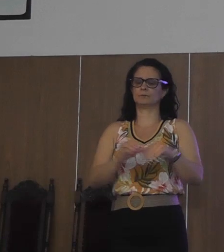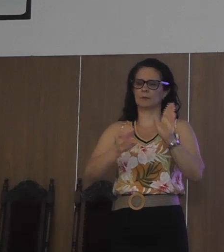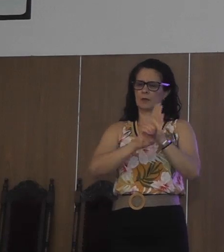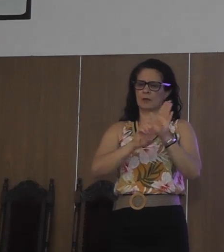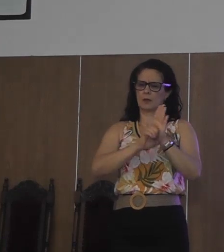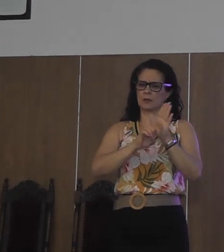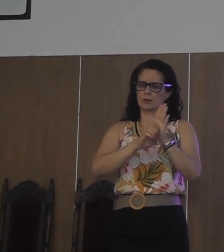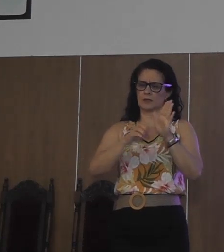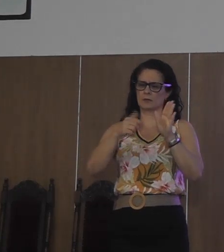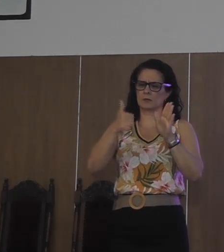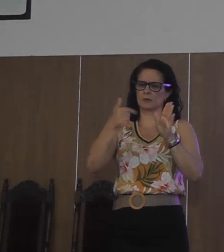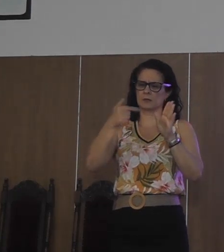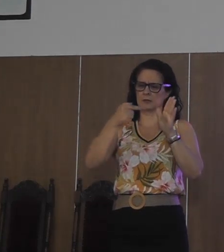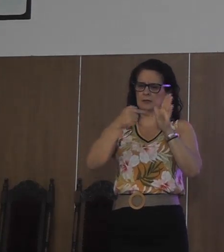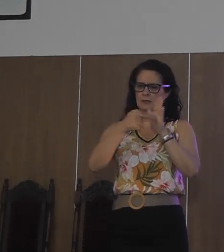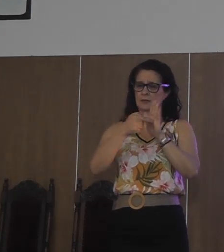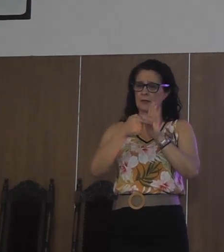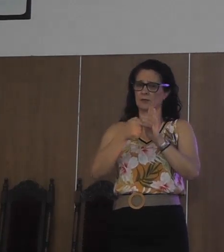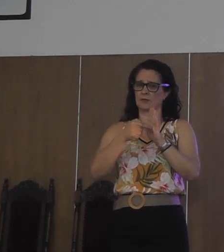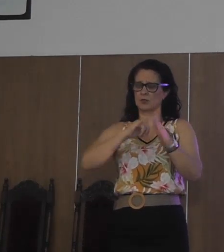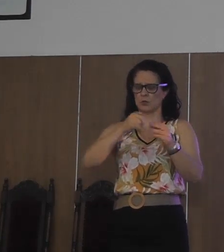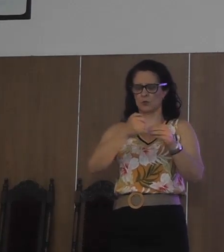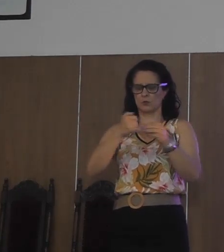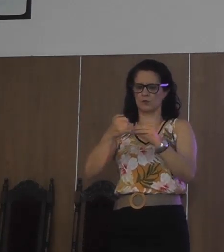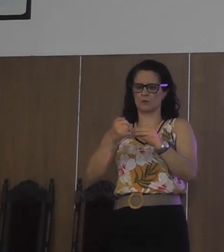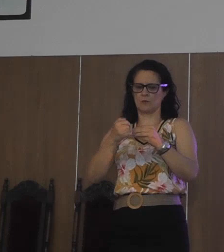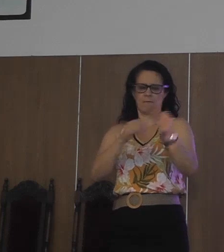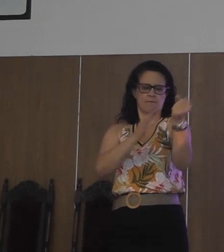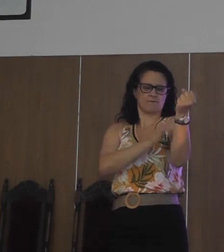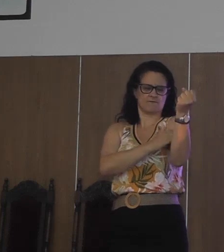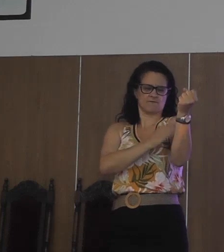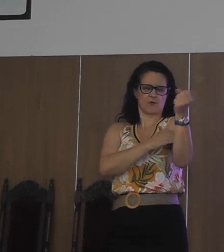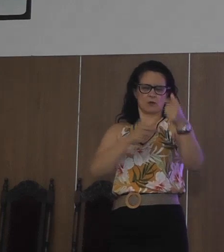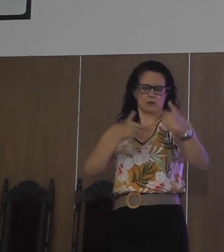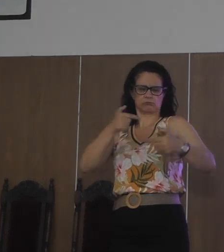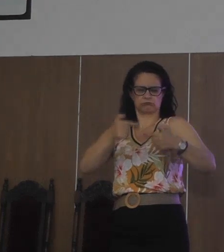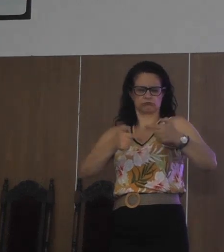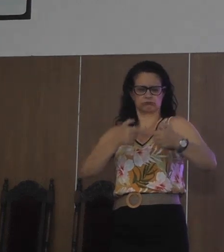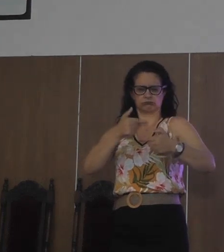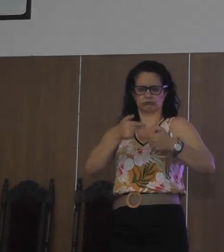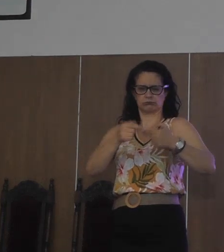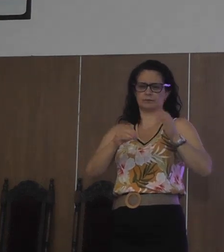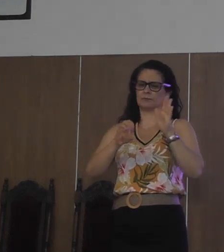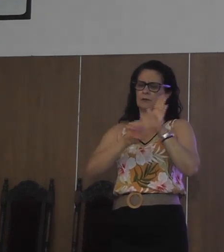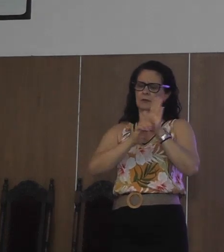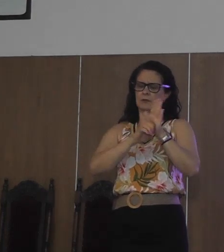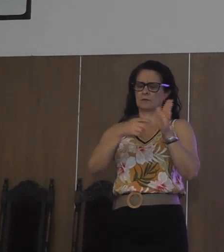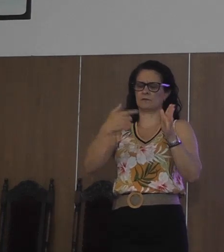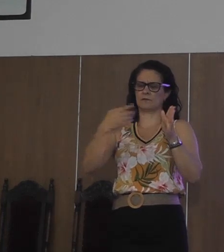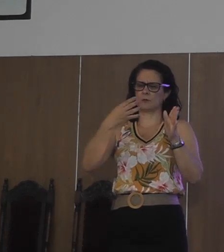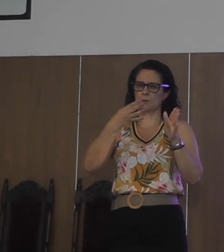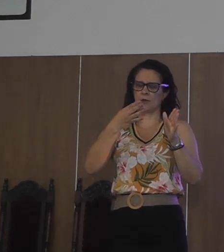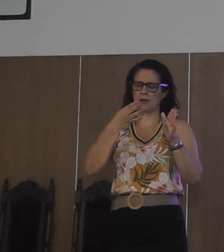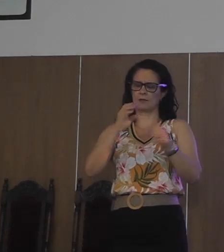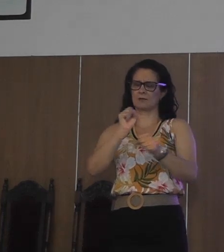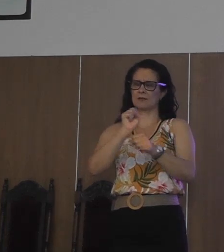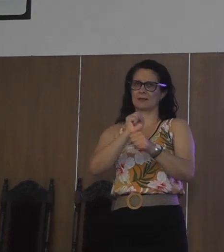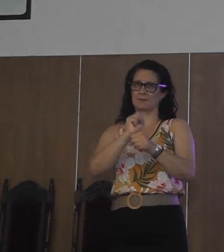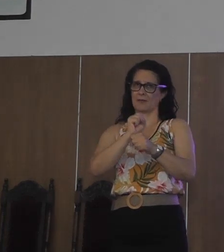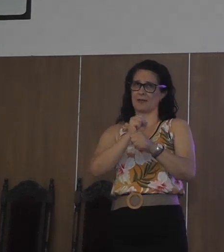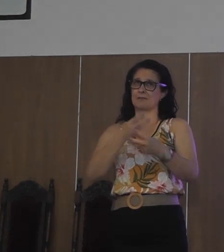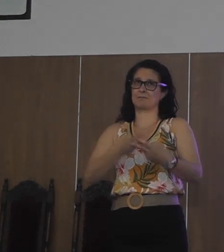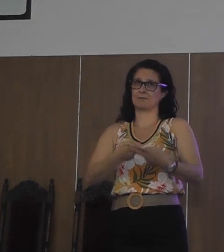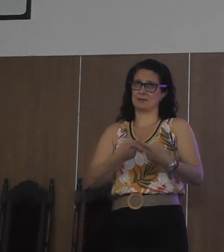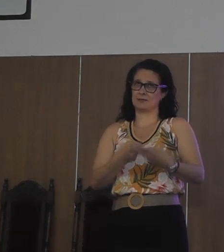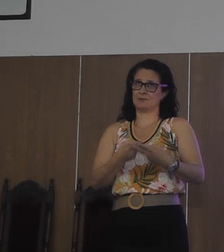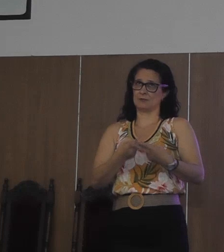24, Josué é alguém paciente que aguarda o seu líder enquanto este ora com Deus. A palavra de Deus também vai dizer acerca